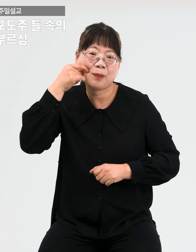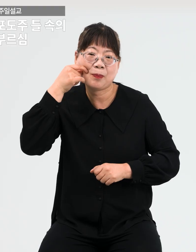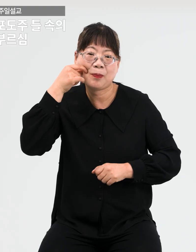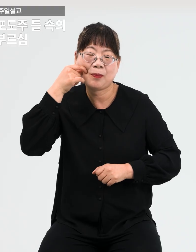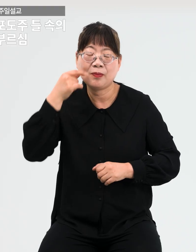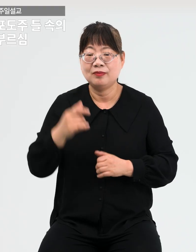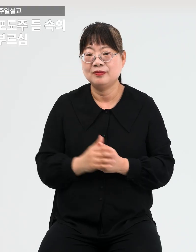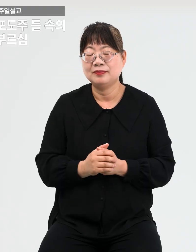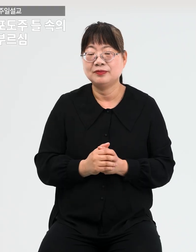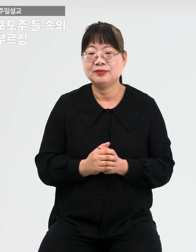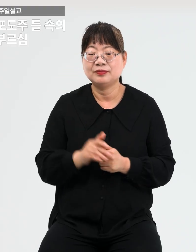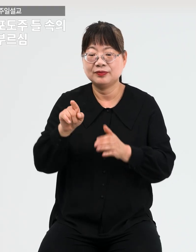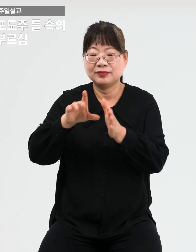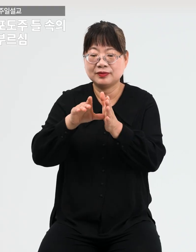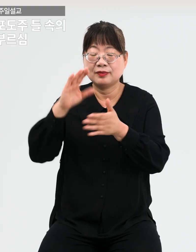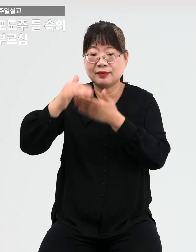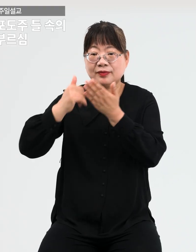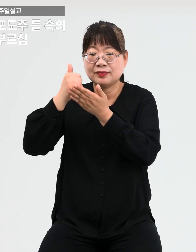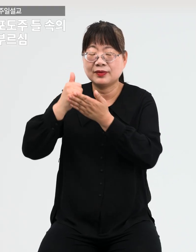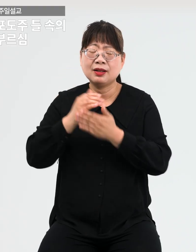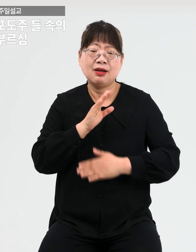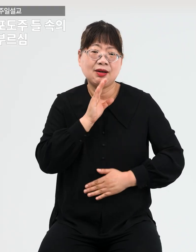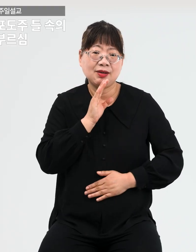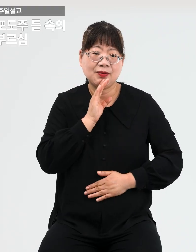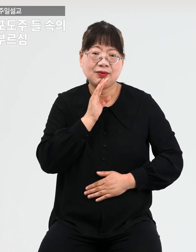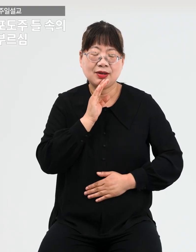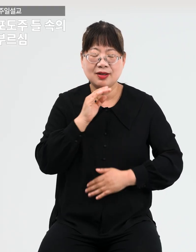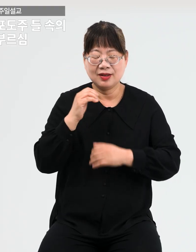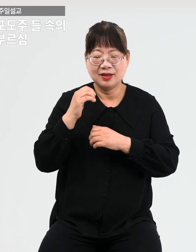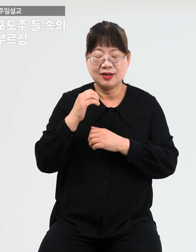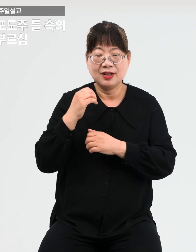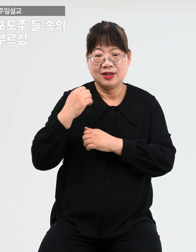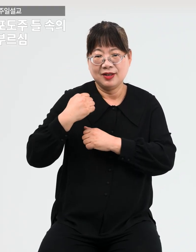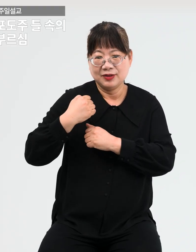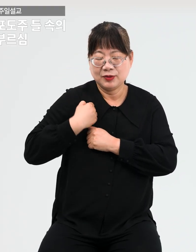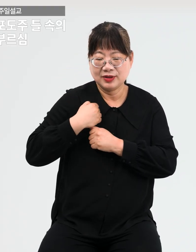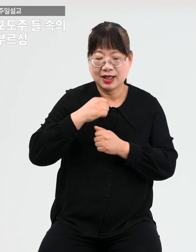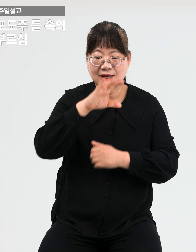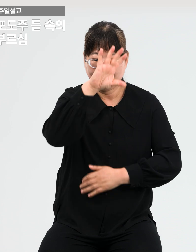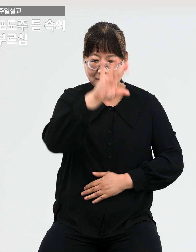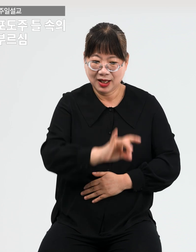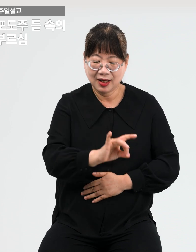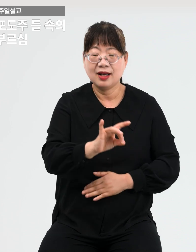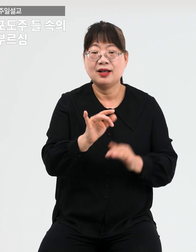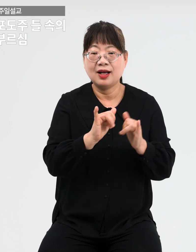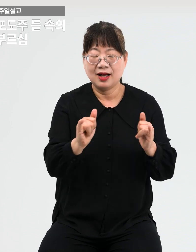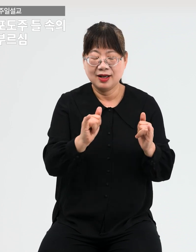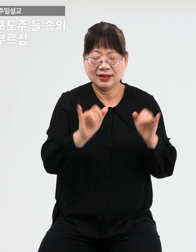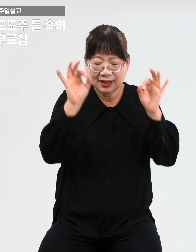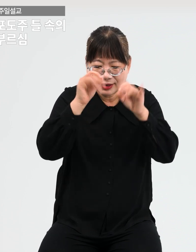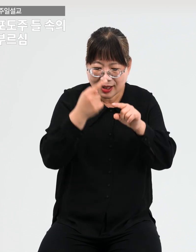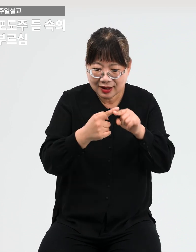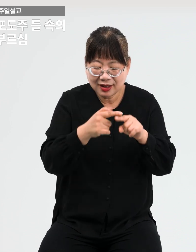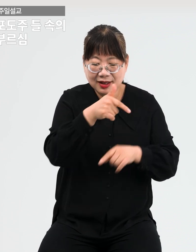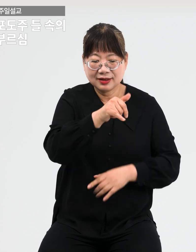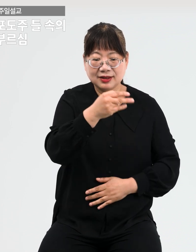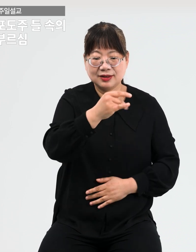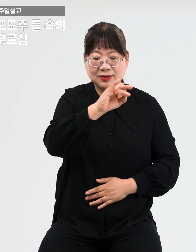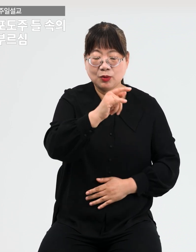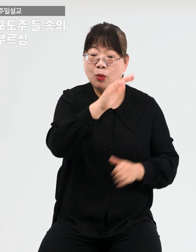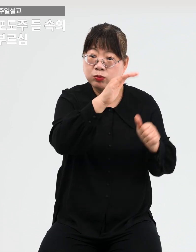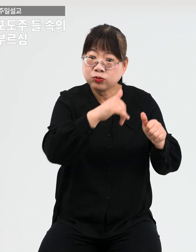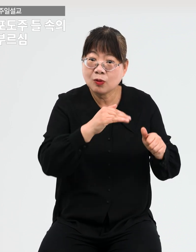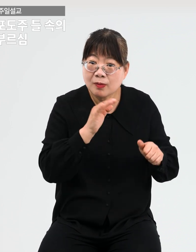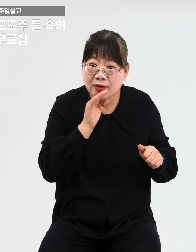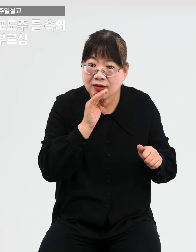그때 하나님께서 정말 용사다운 인물을 찾다가 기드온을 부르셨는가? 그렇지